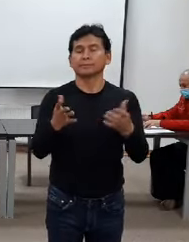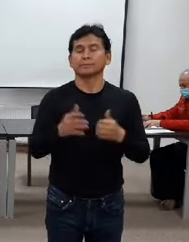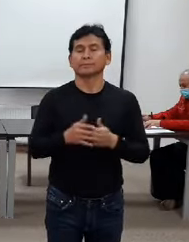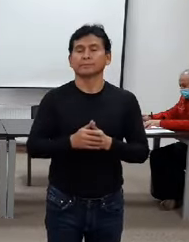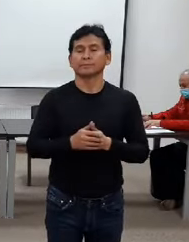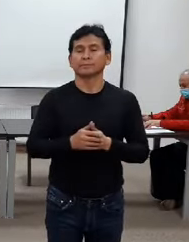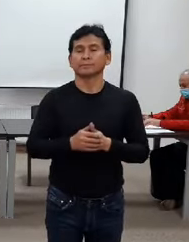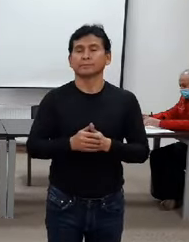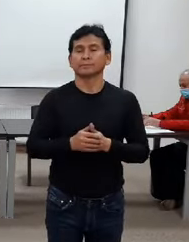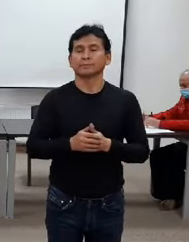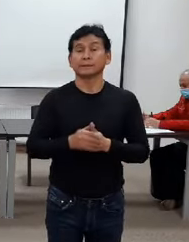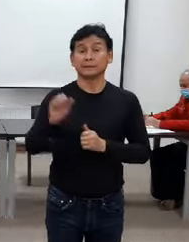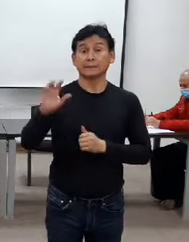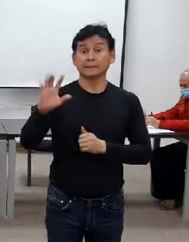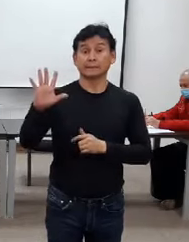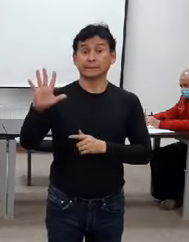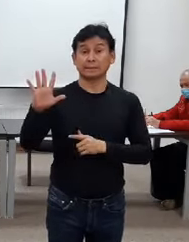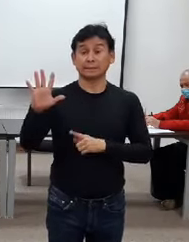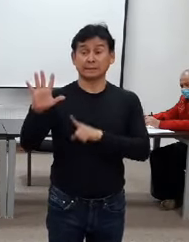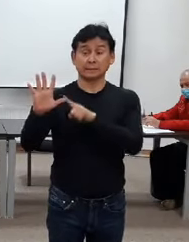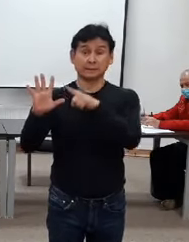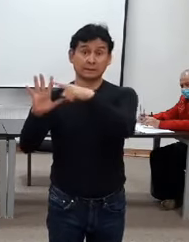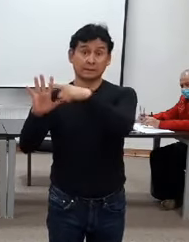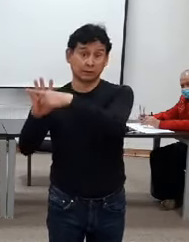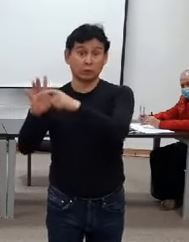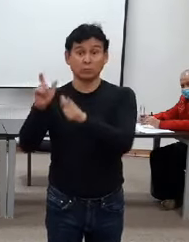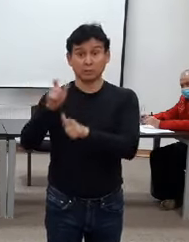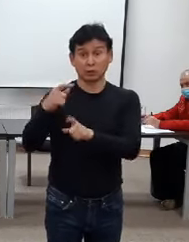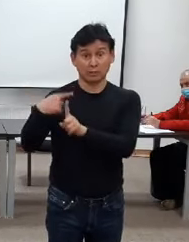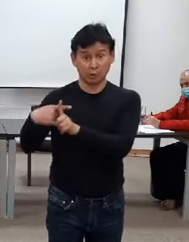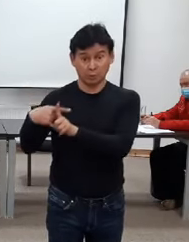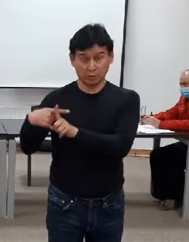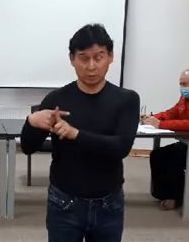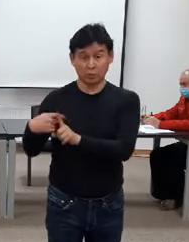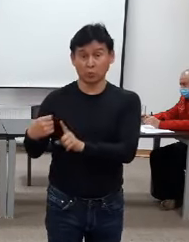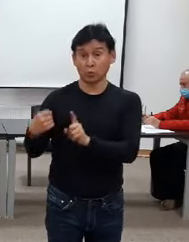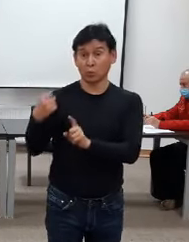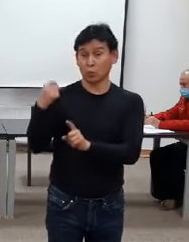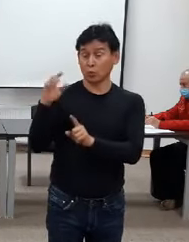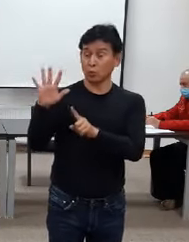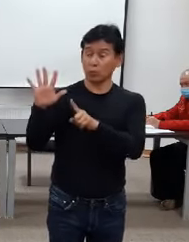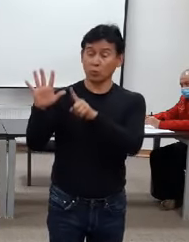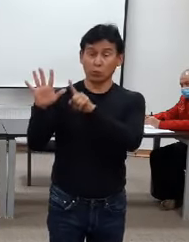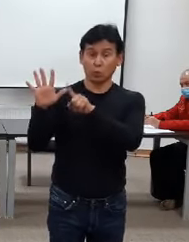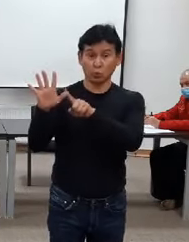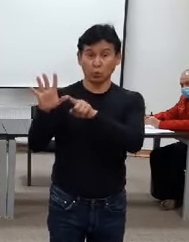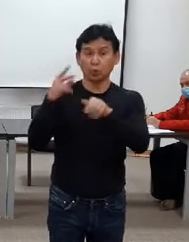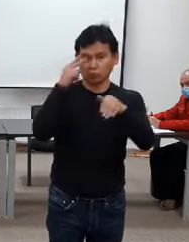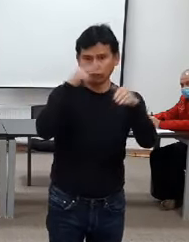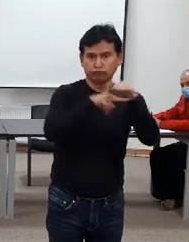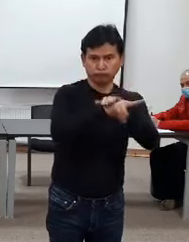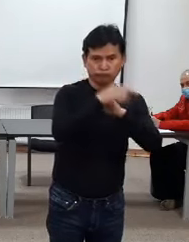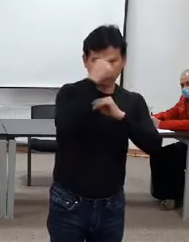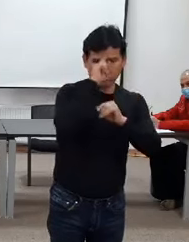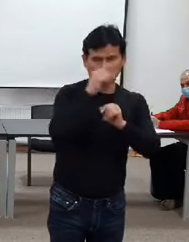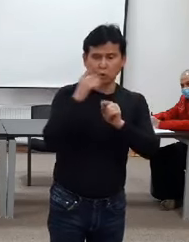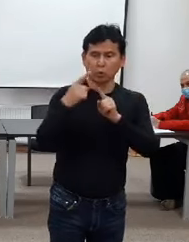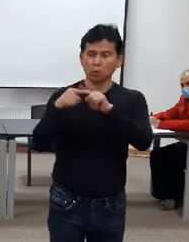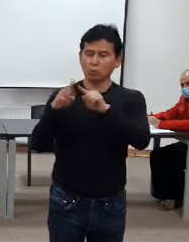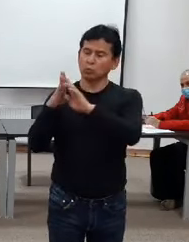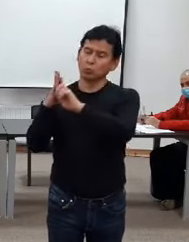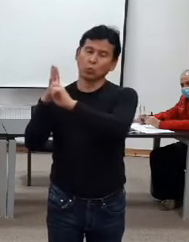sanitaria. De los 5 casos activos en nuestra región, uno se encuentra hospitalizado, los otros 4 casos se